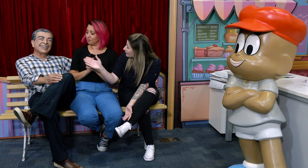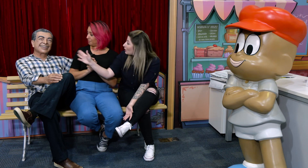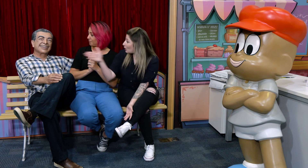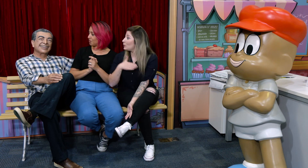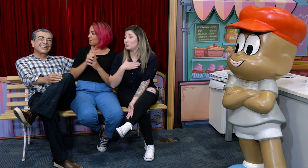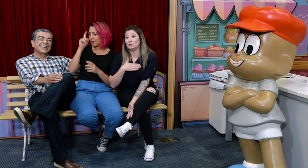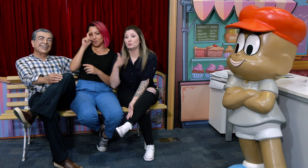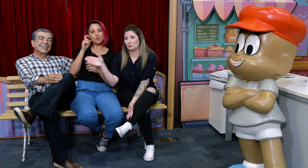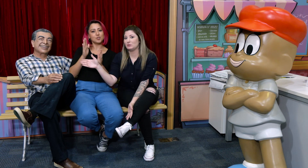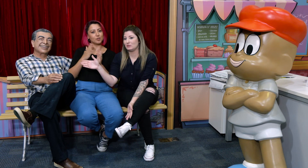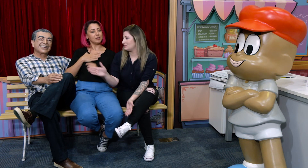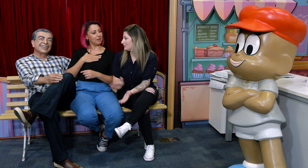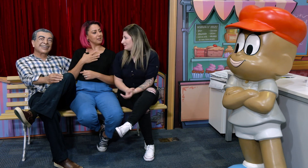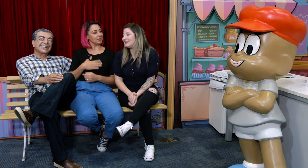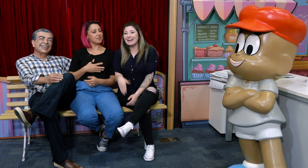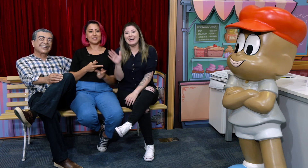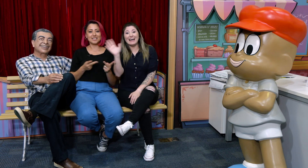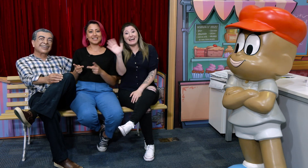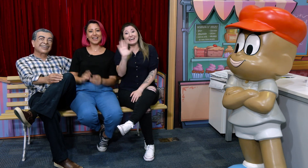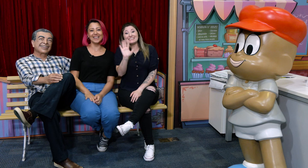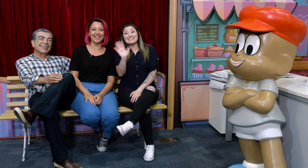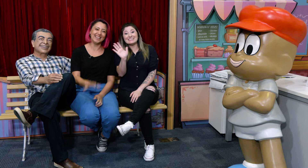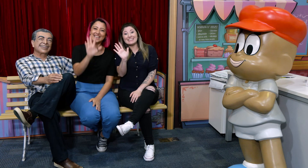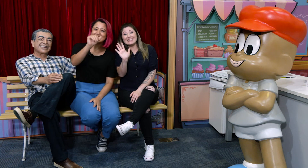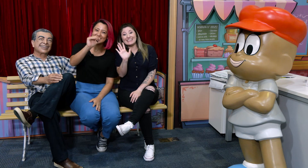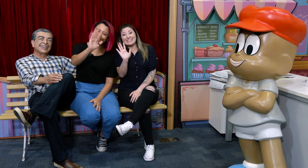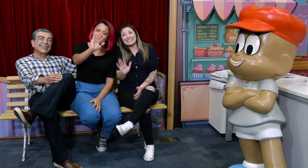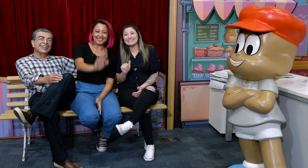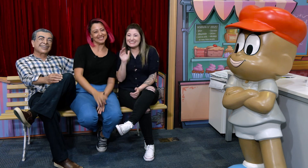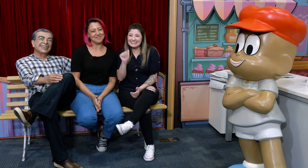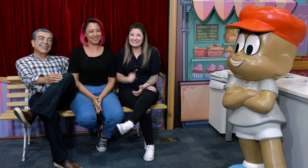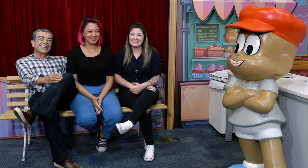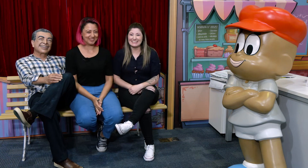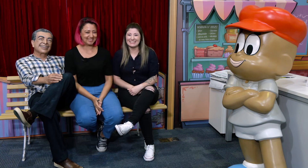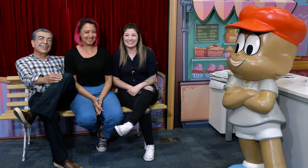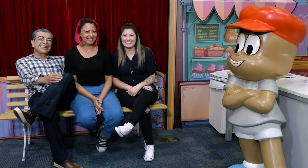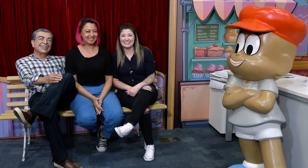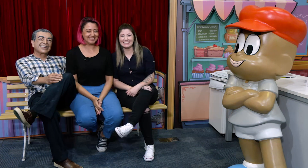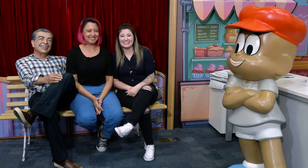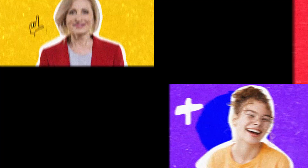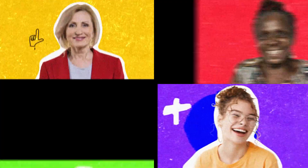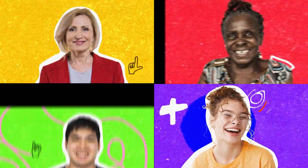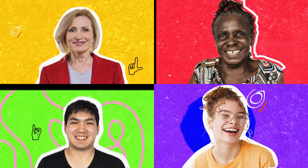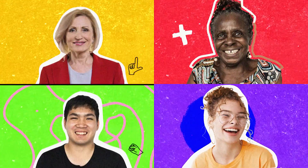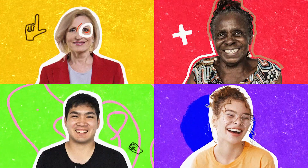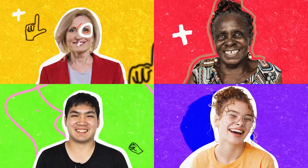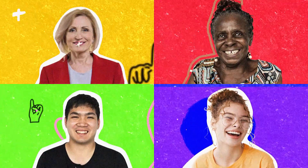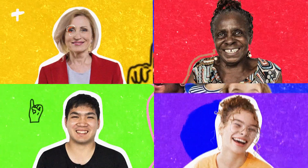muito. Acho que o Maurício gostou também da nossa visita. Tchau, gente. Até a próxima.